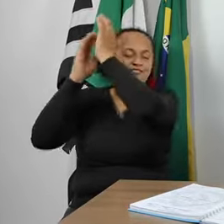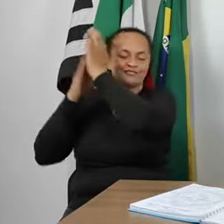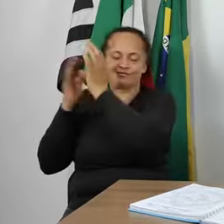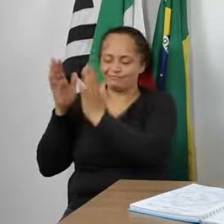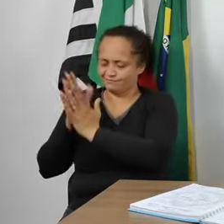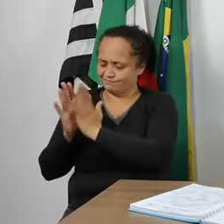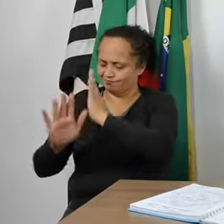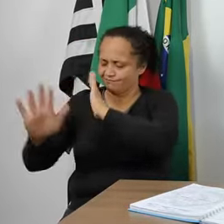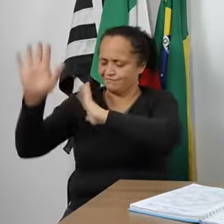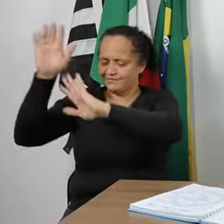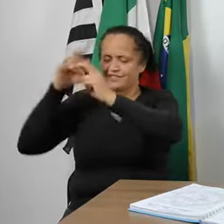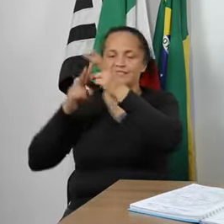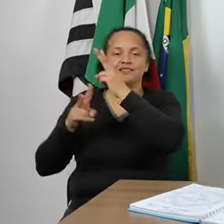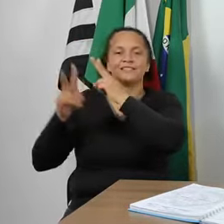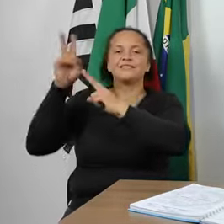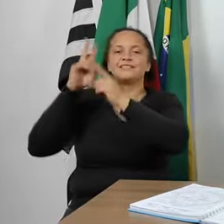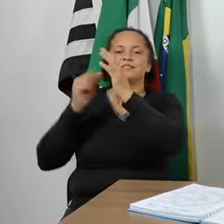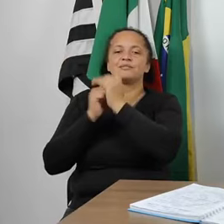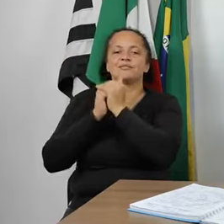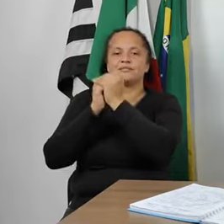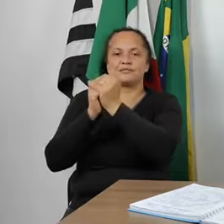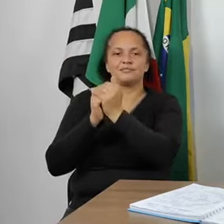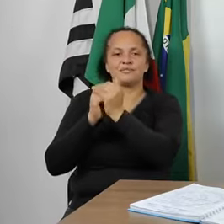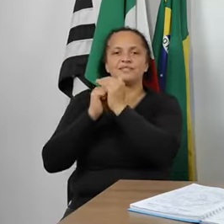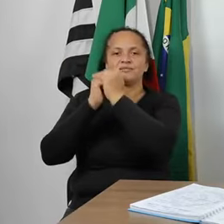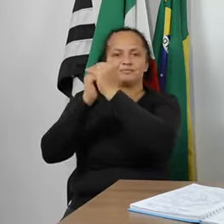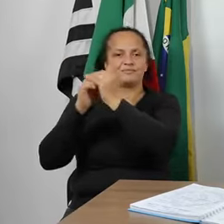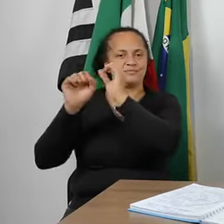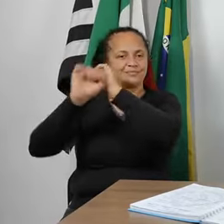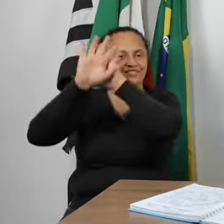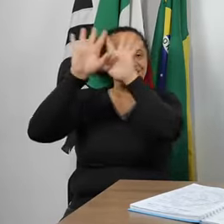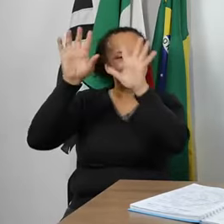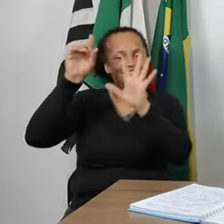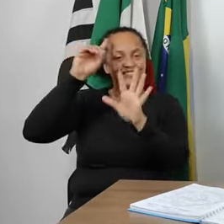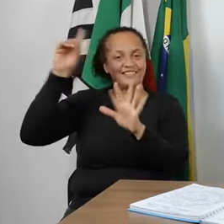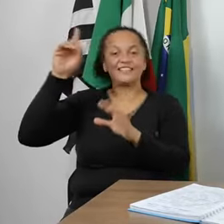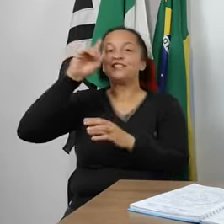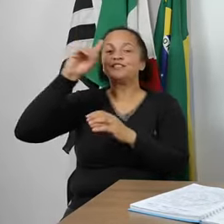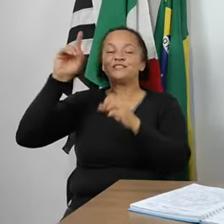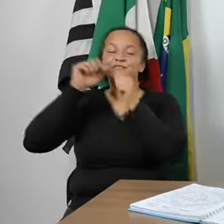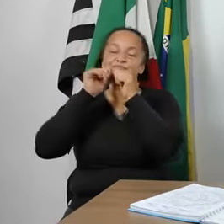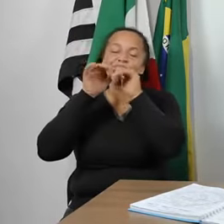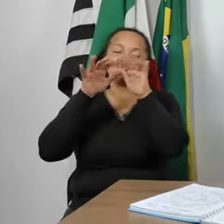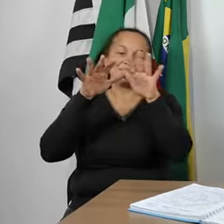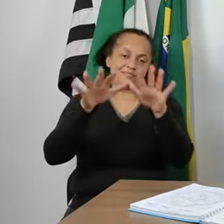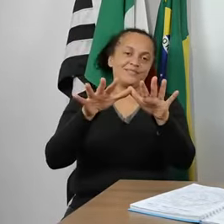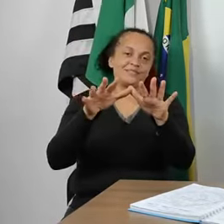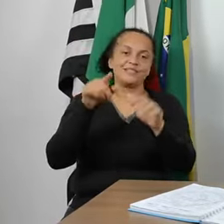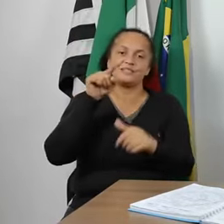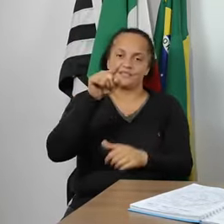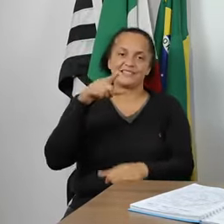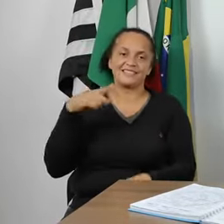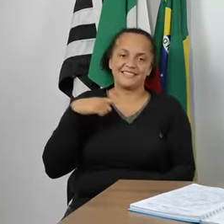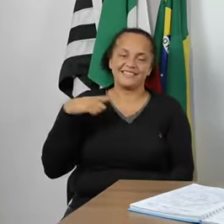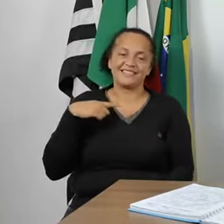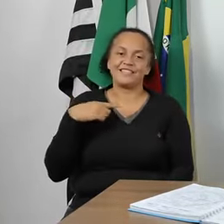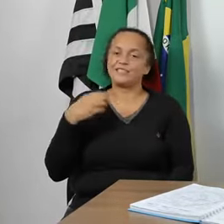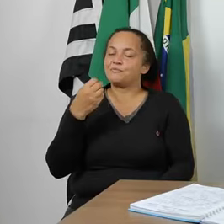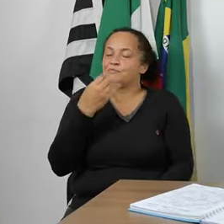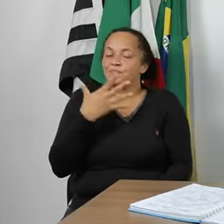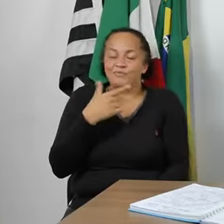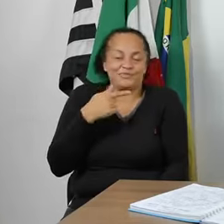todos sempre. Amém e amém. Glória a Deus. Deus te abençoe. Que você tenha um ótimo término de